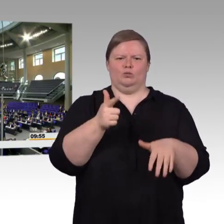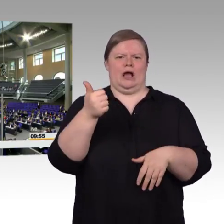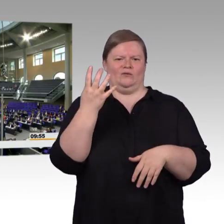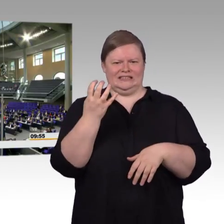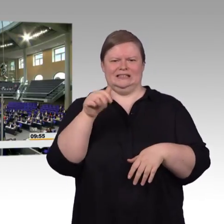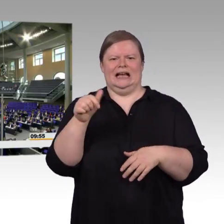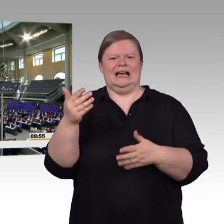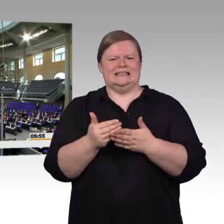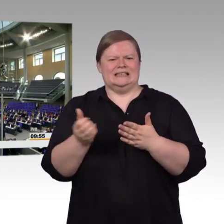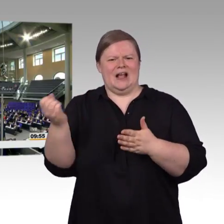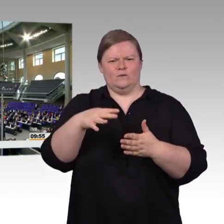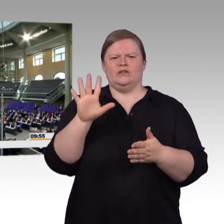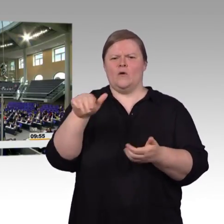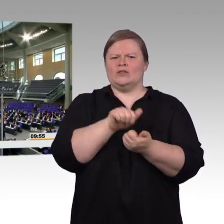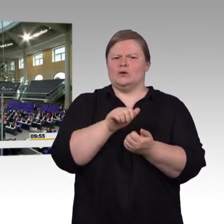Wer stimmt dagegen?